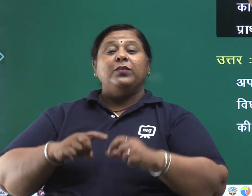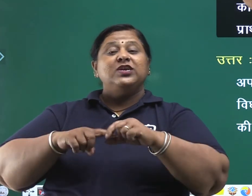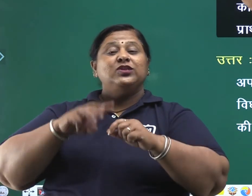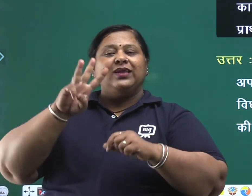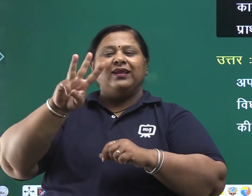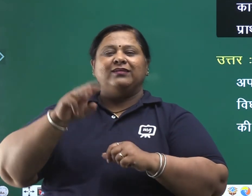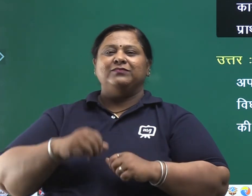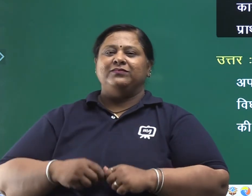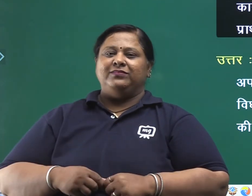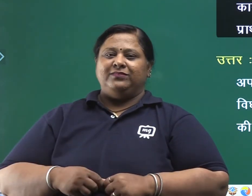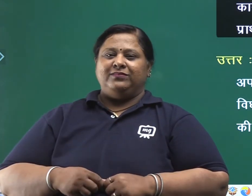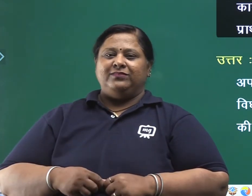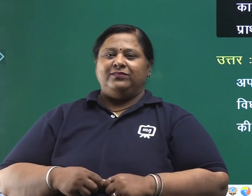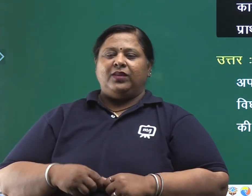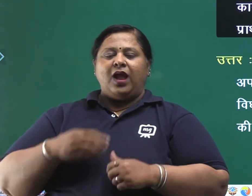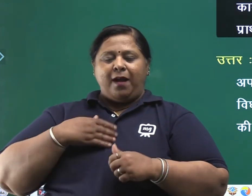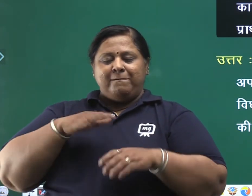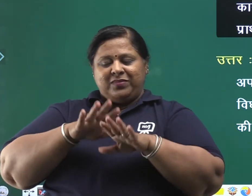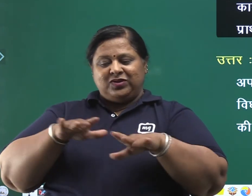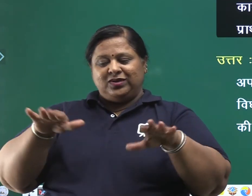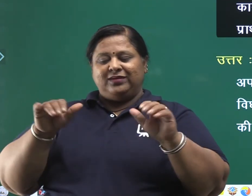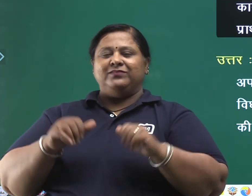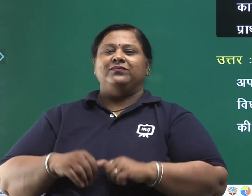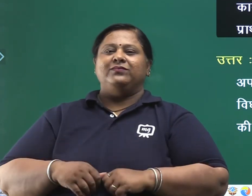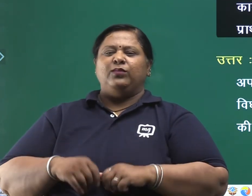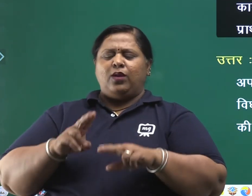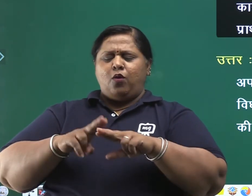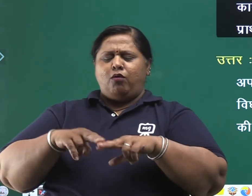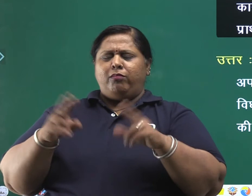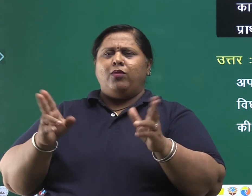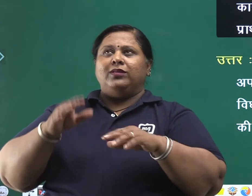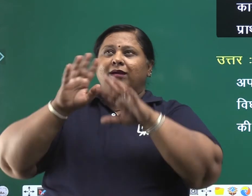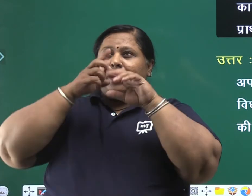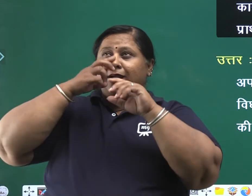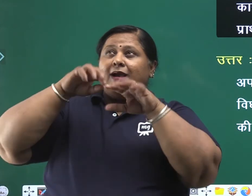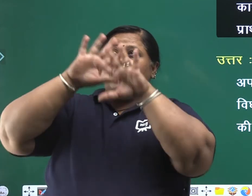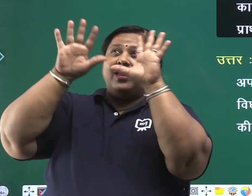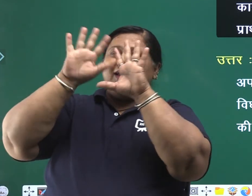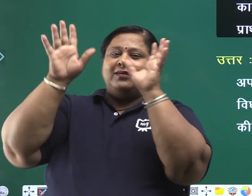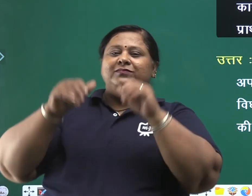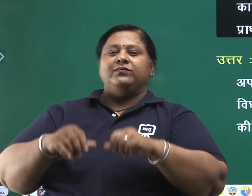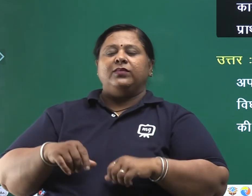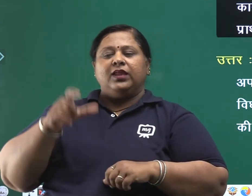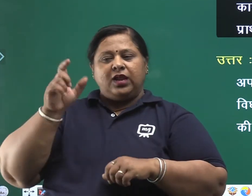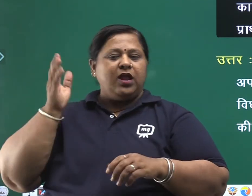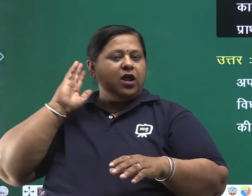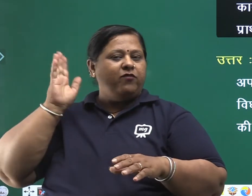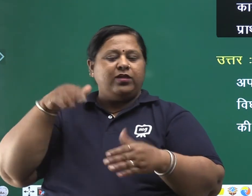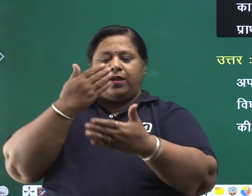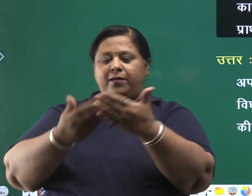3। हम पंछी उन्मुक्त गगन के कविता